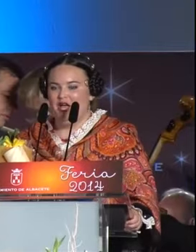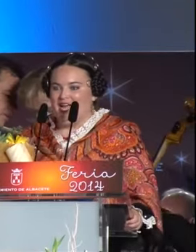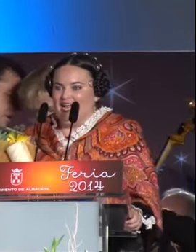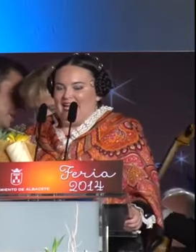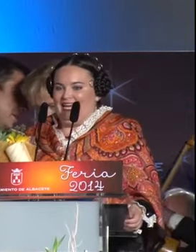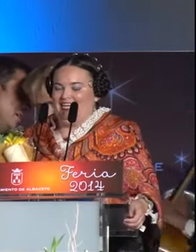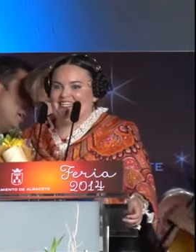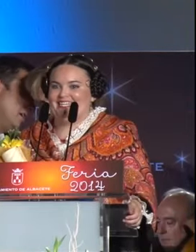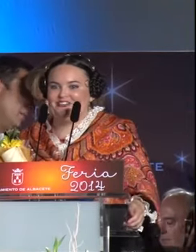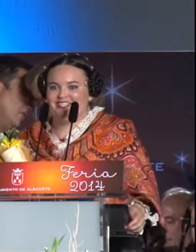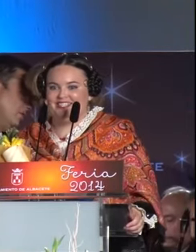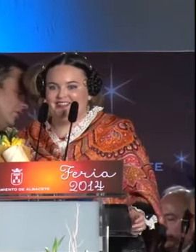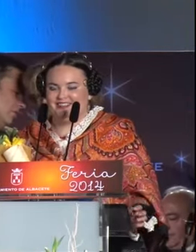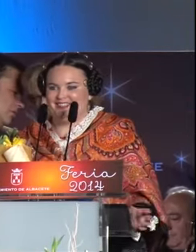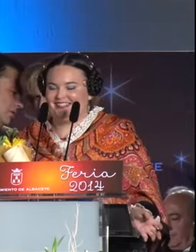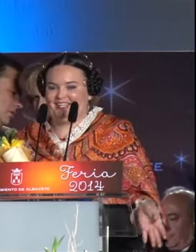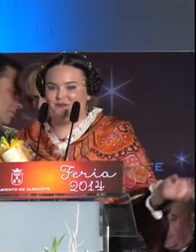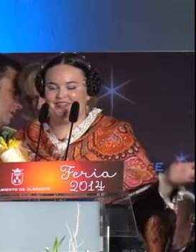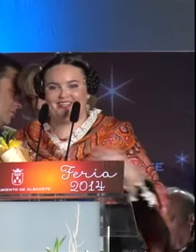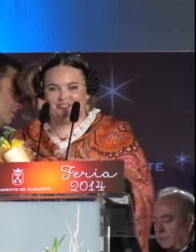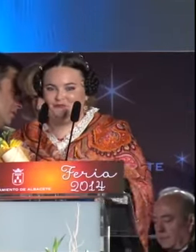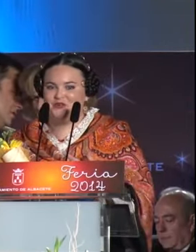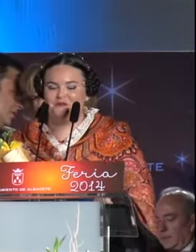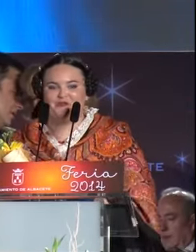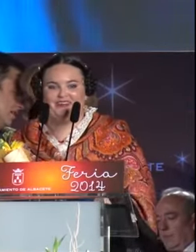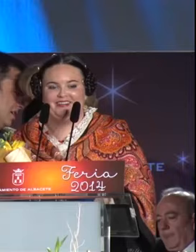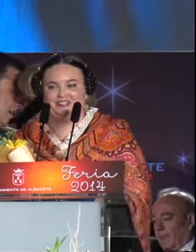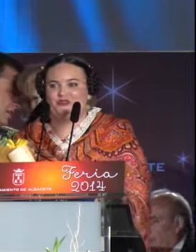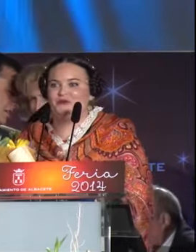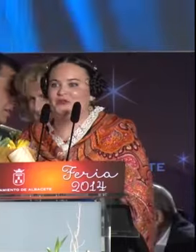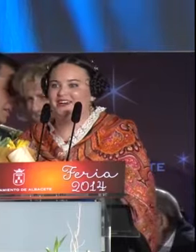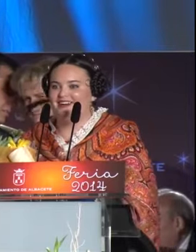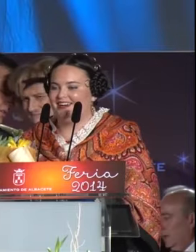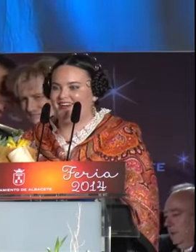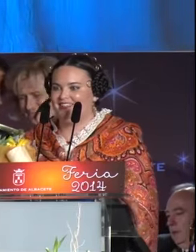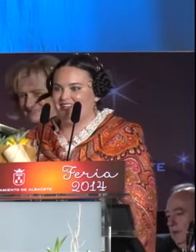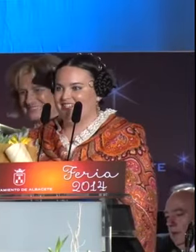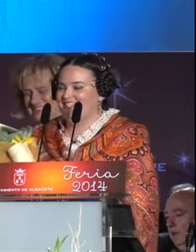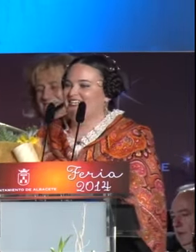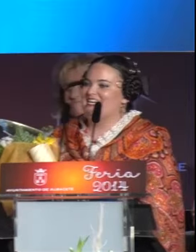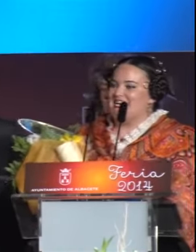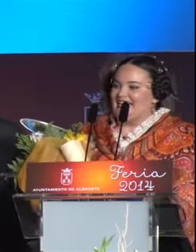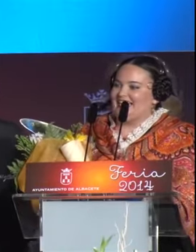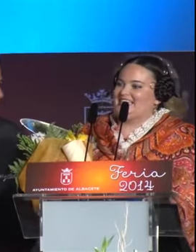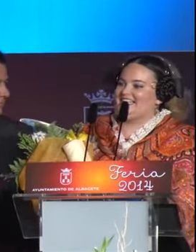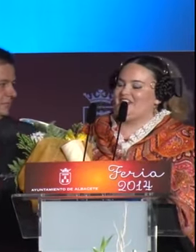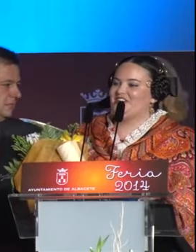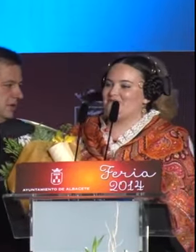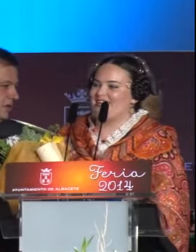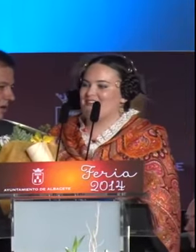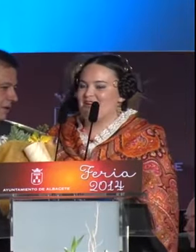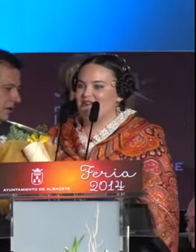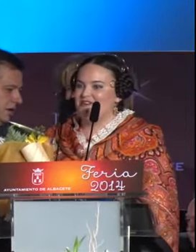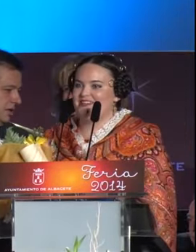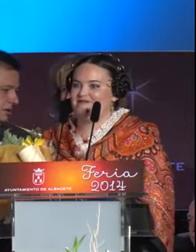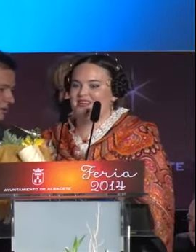albaceteñas. En esta noche tan especial estoy muy emocionada, solo puedo dar las gracias. Gracias a aquellos